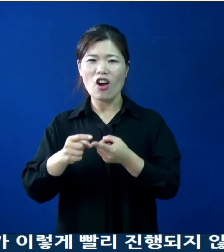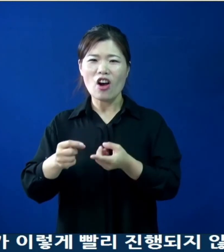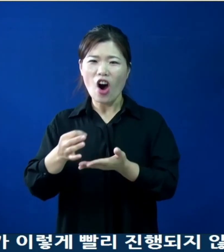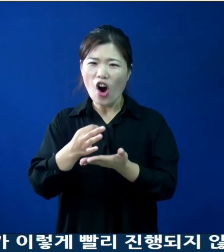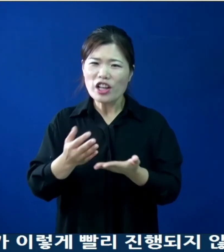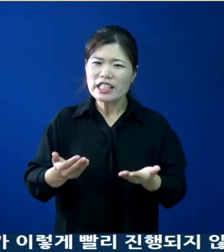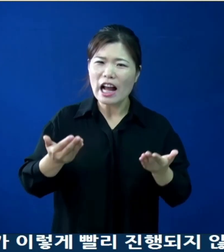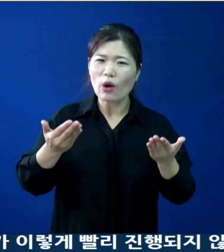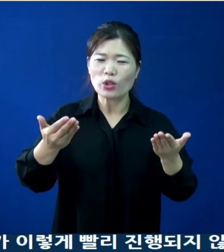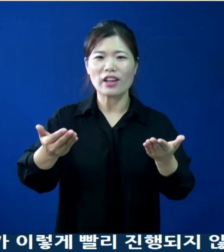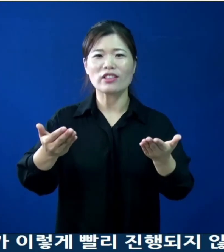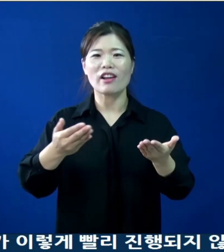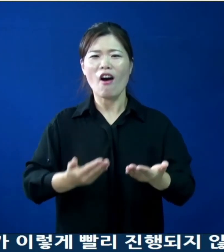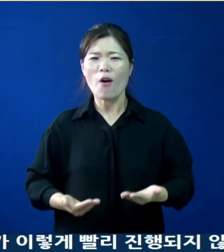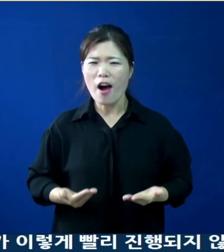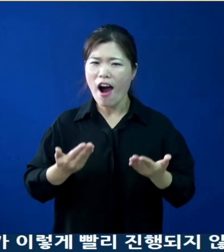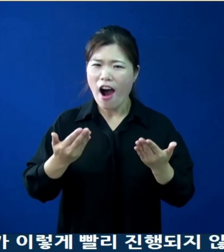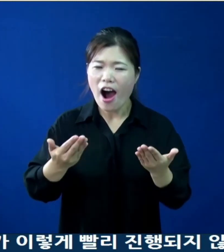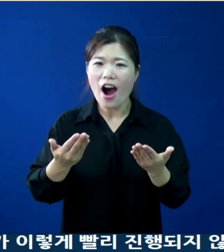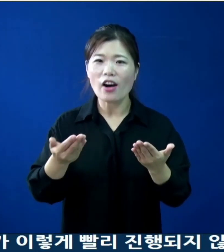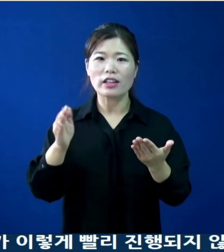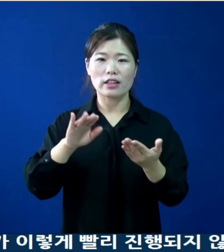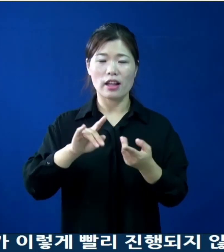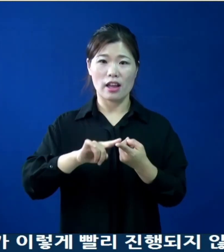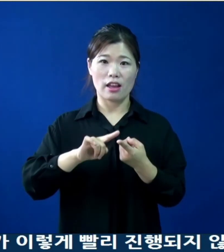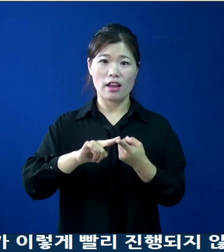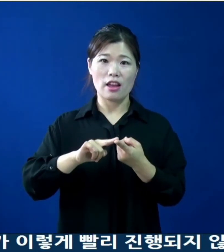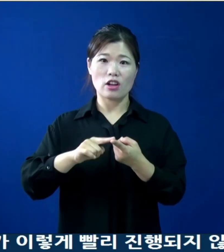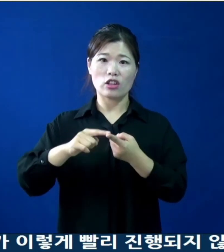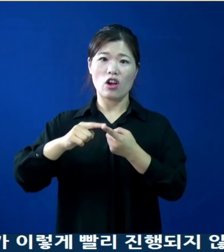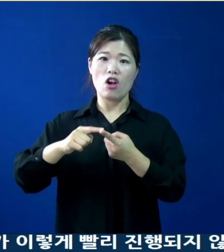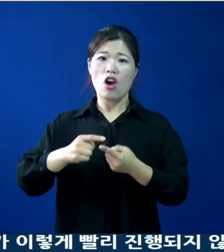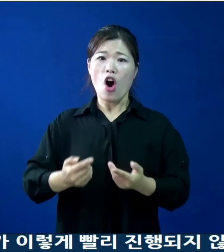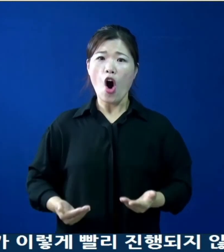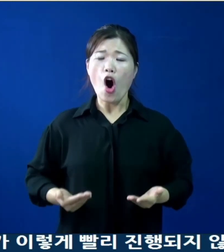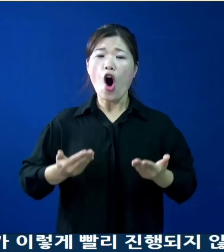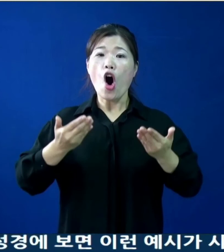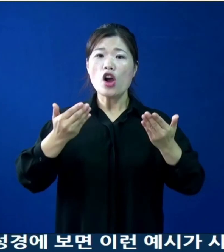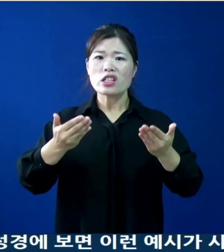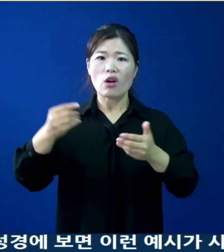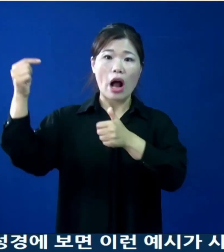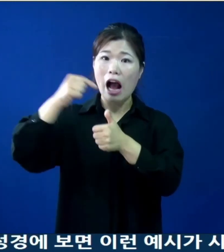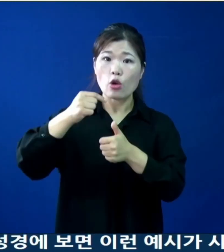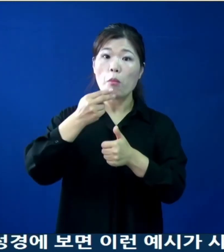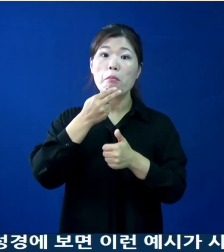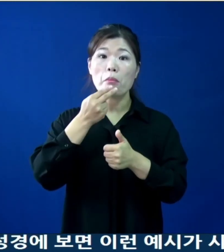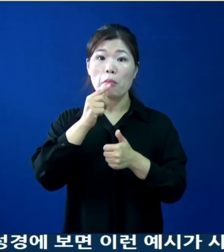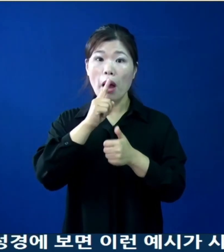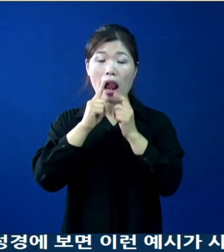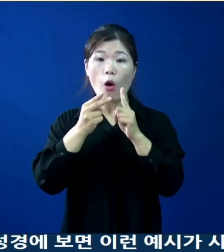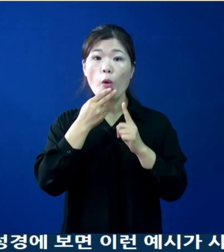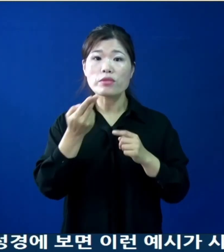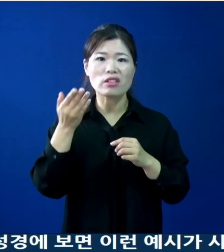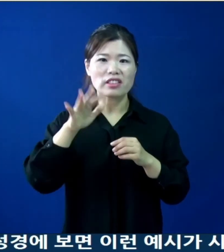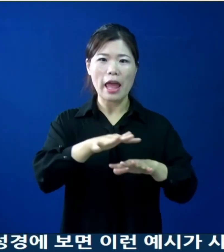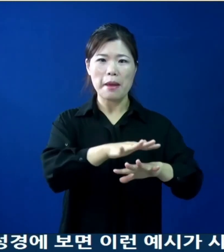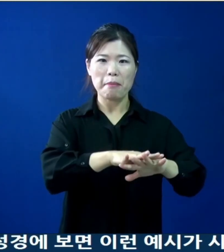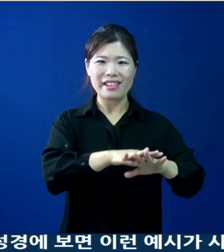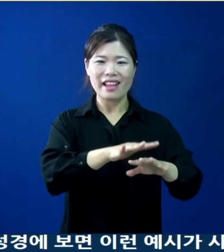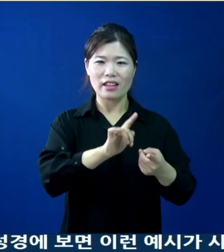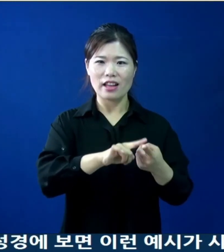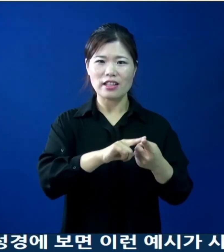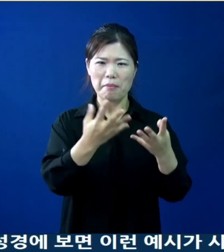있었는데, 헌신하라고 강요하지도 않았는데 자기 낯을 세우려고 밭의 일부를 많이 판